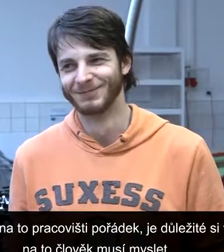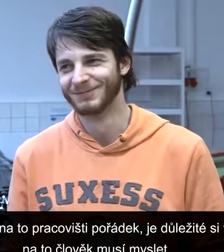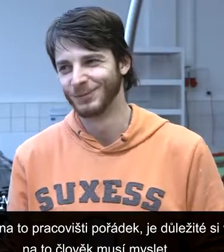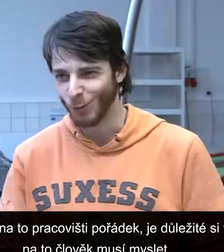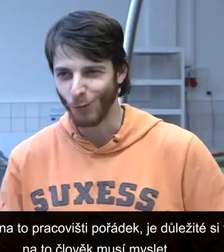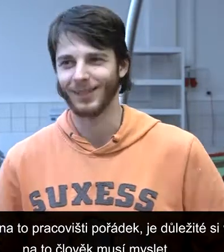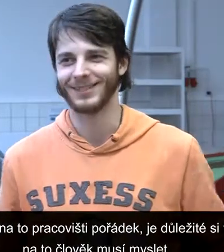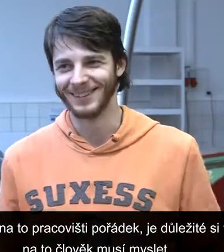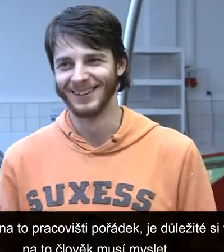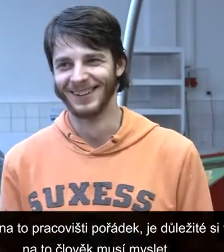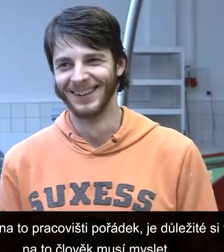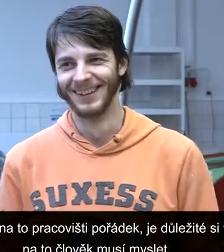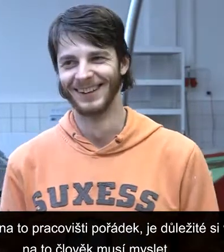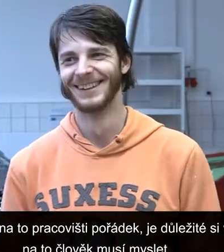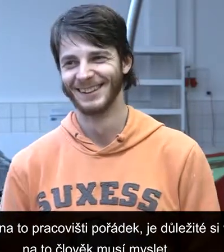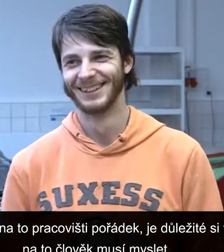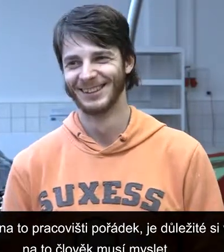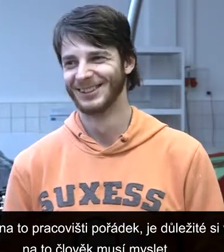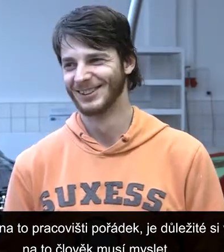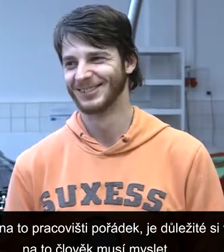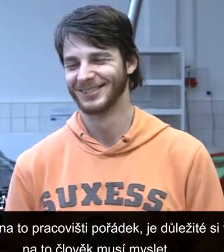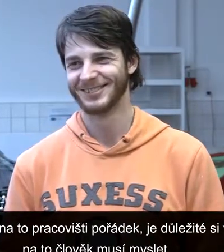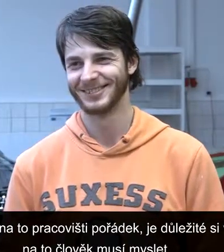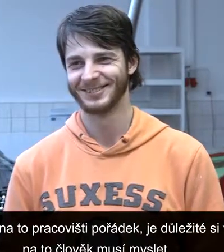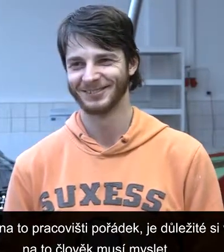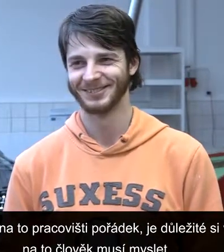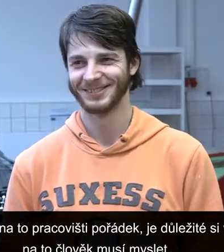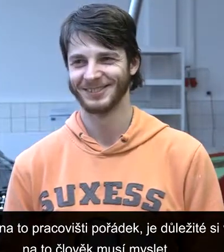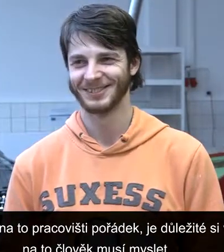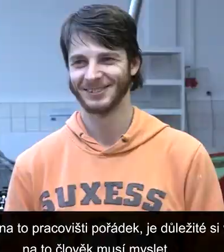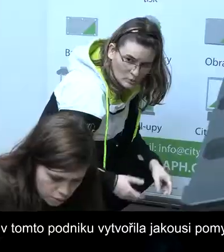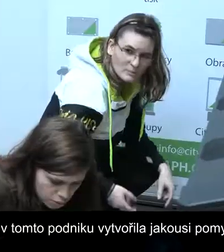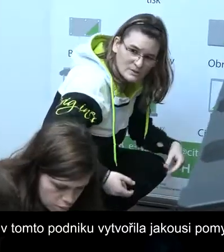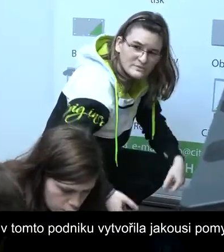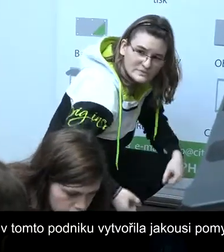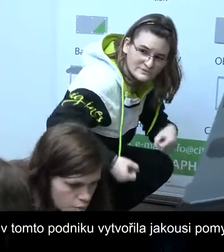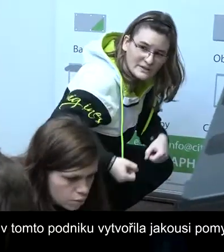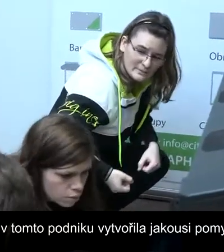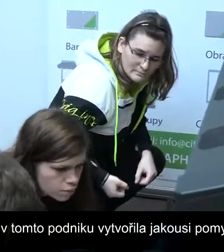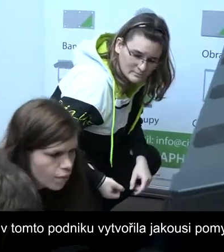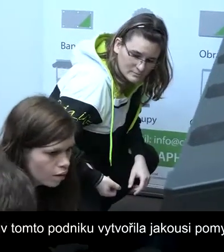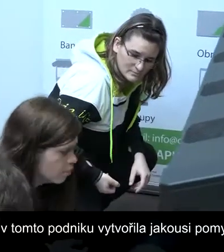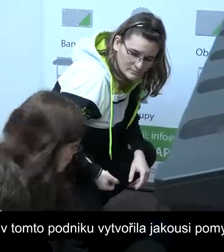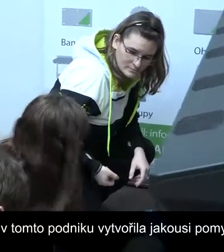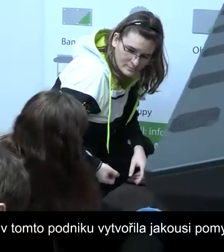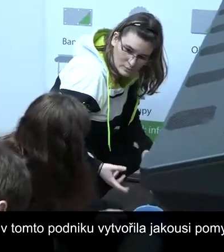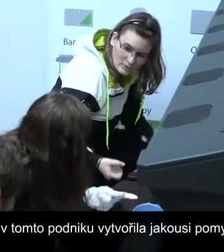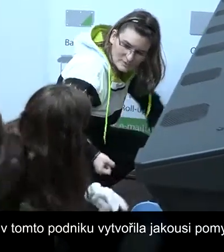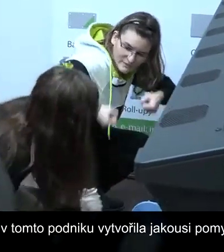pracovišti pořádek. To je důležité si vždycky uklízet, takže to všechno člověk na to musí myslet. Skupina neslyšících v tomto podniku vytvořila jakousi